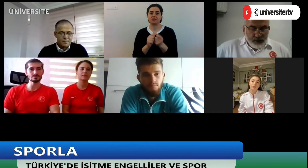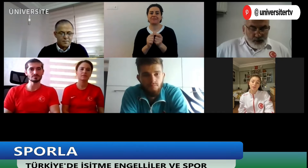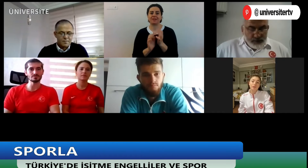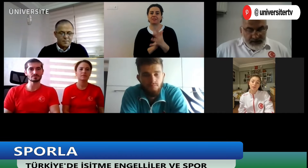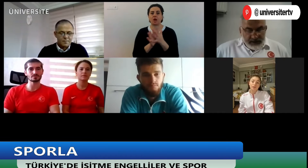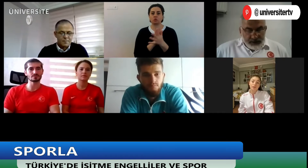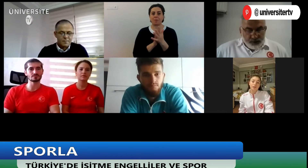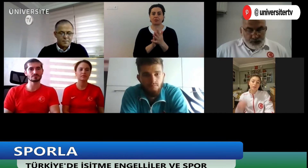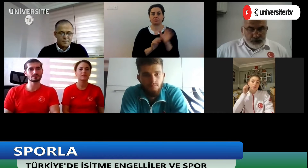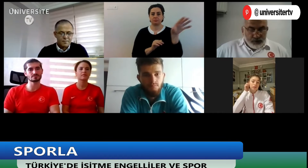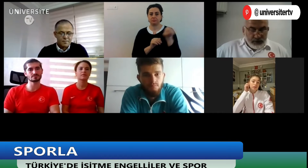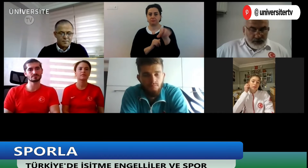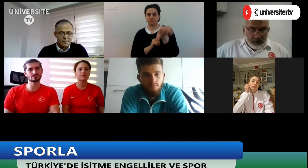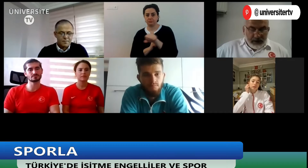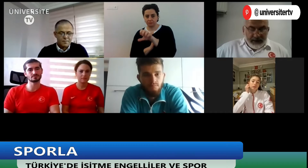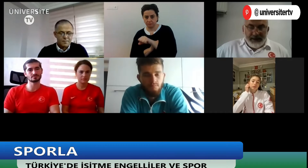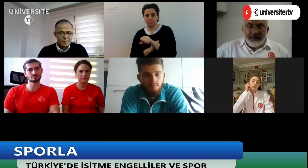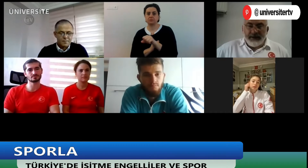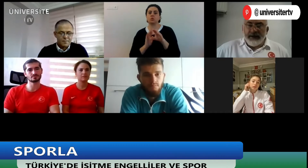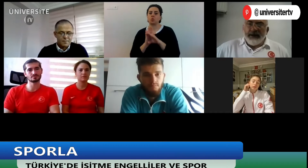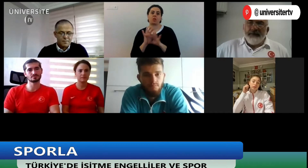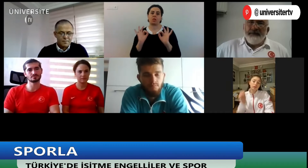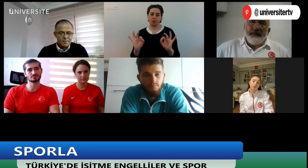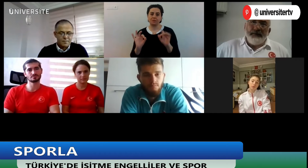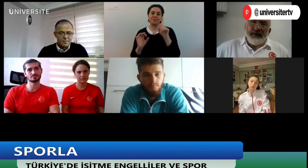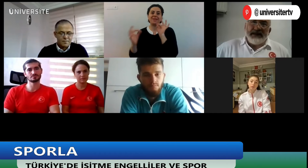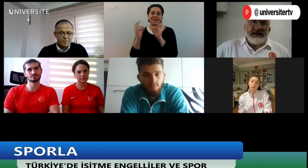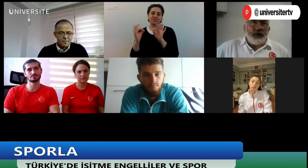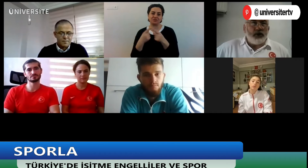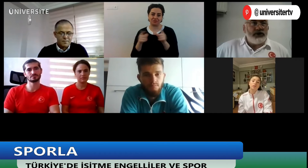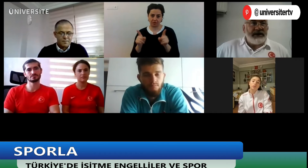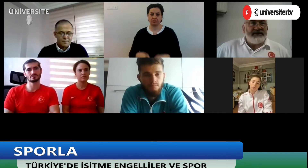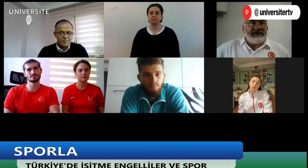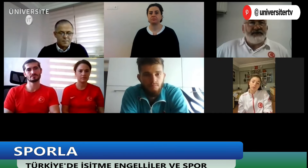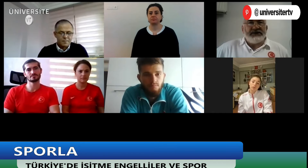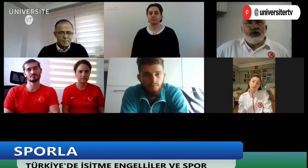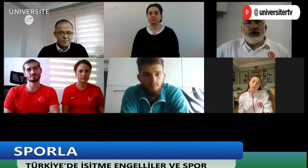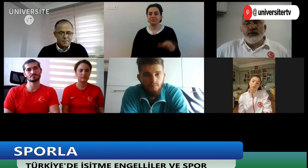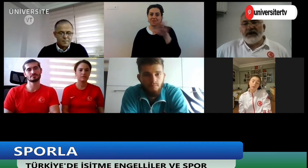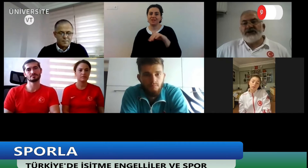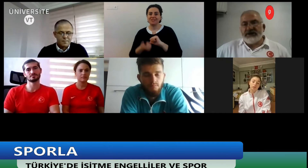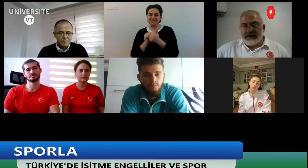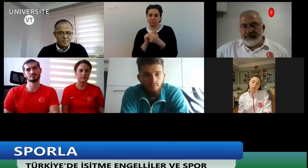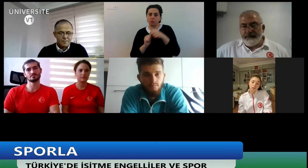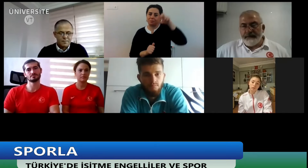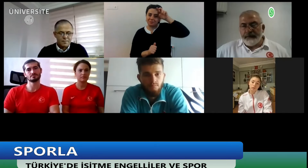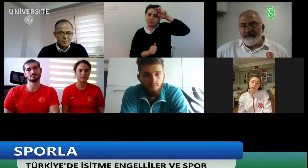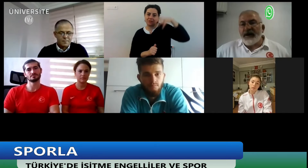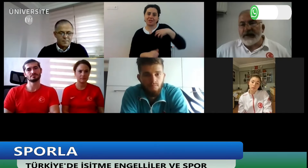tercümanlarımızla çözmeye çalışıyoruz. Kurallar aynı. Bir de sporcularımızın psikolojik bakış